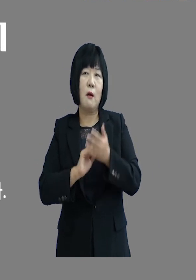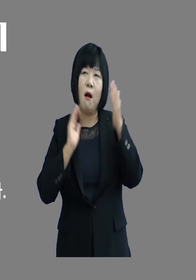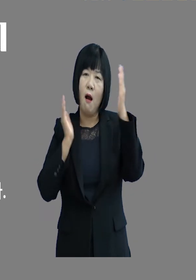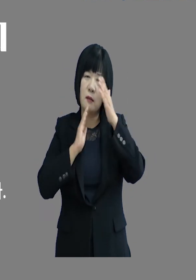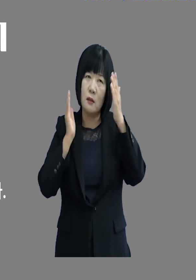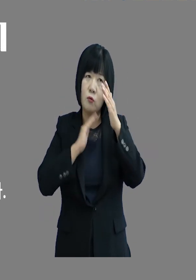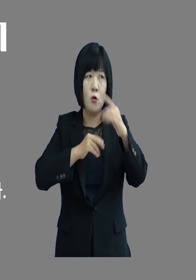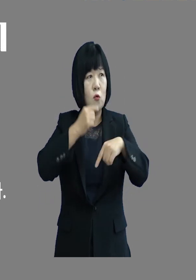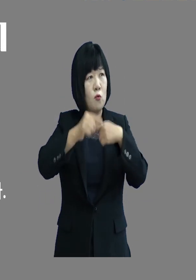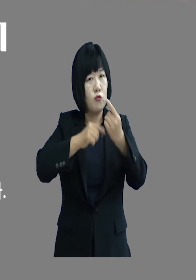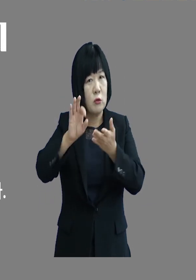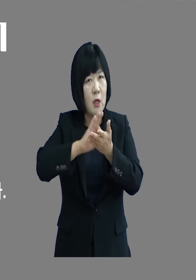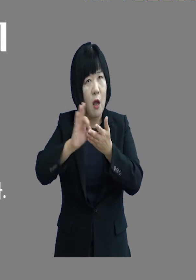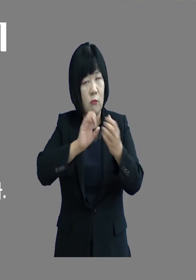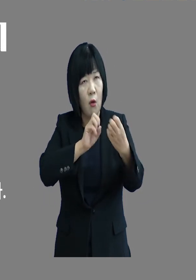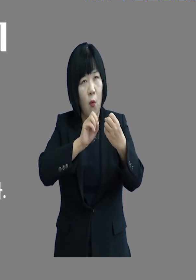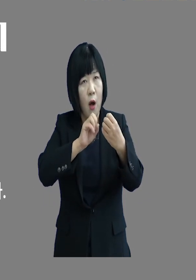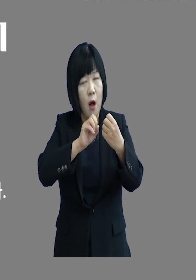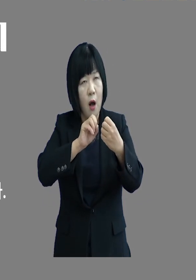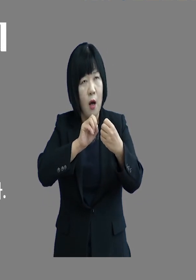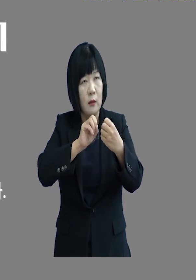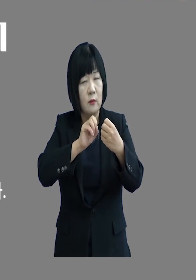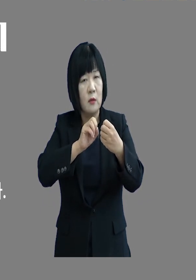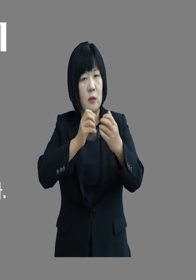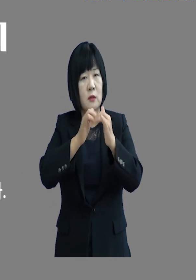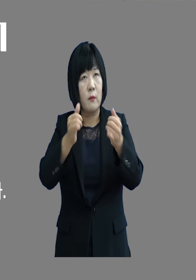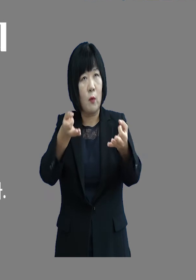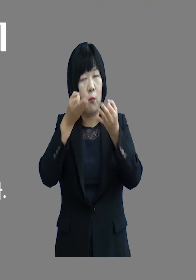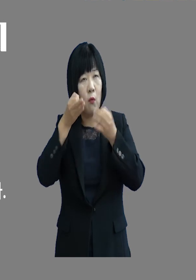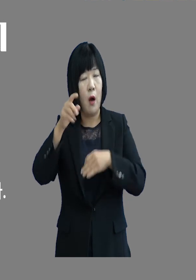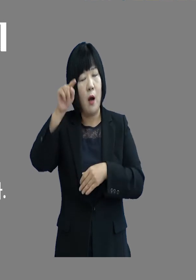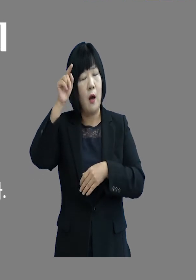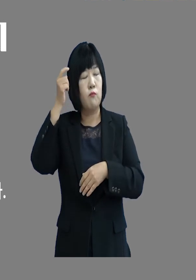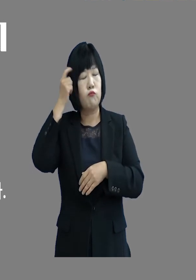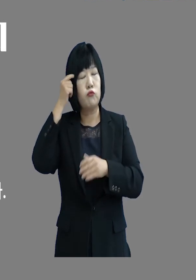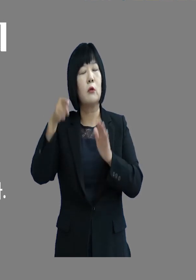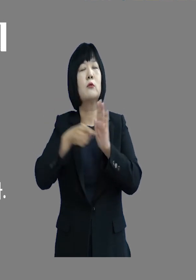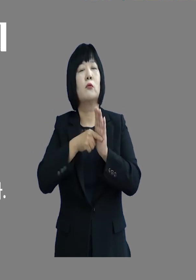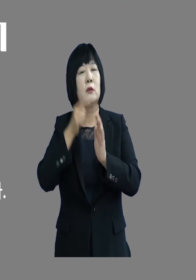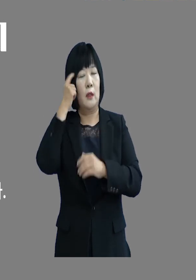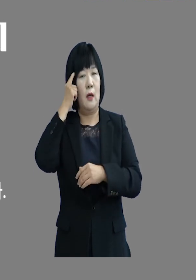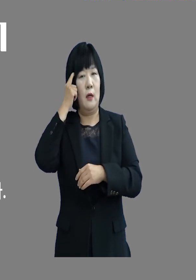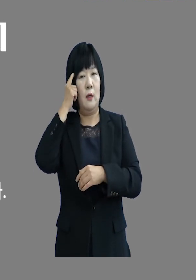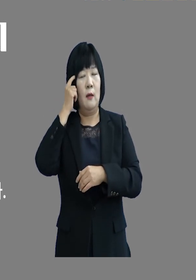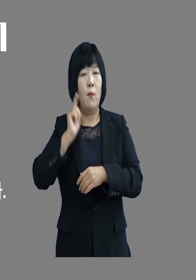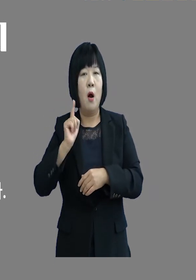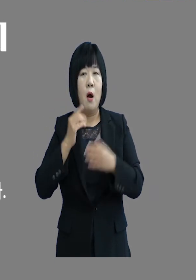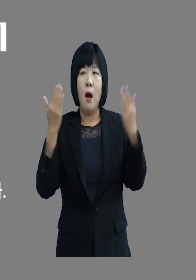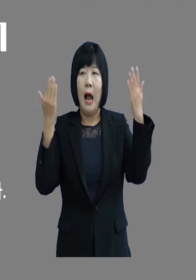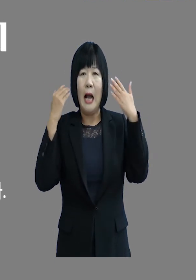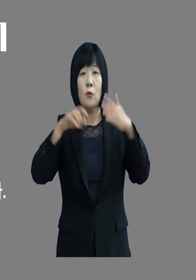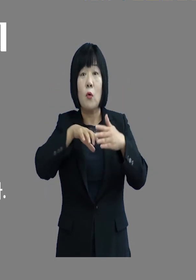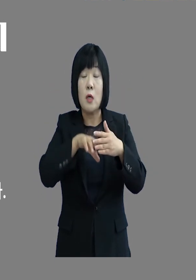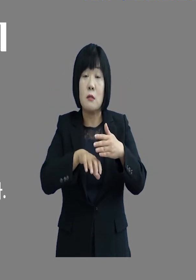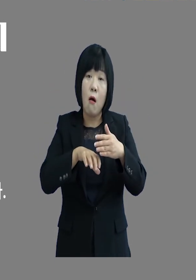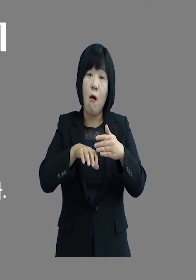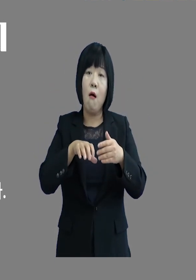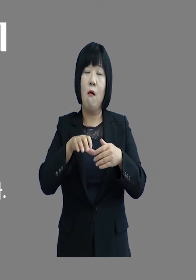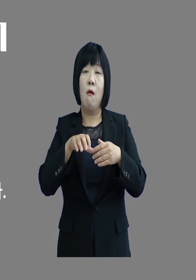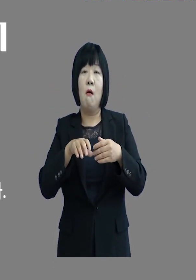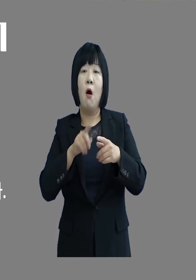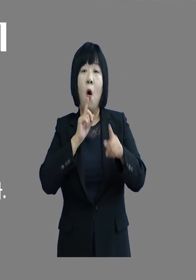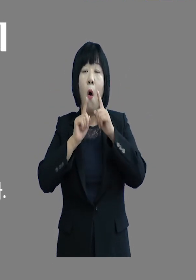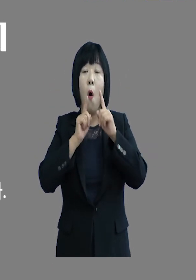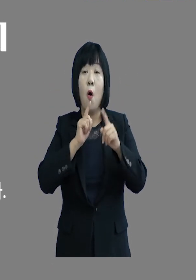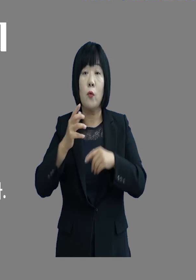대해서 굉장히 많은 분들이 부정적으로 생각하시고, 아주 작게는 아이들이 학교에서 자기 언어로 공부하는 것이